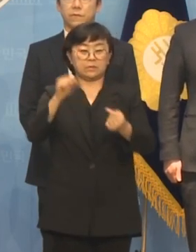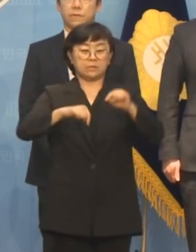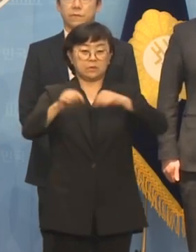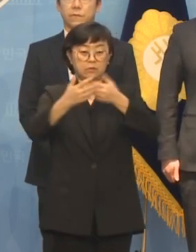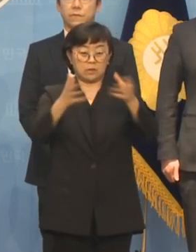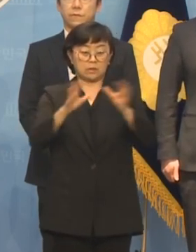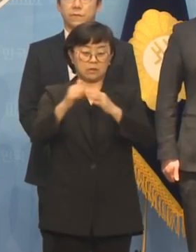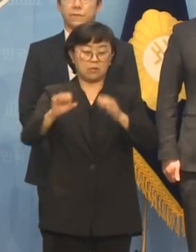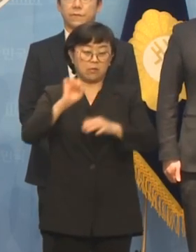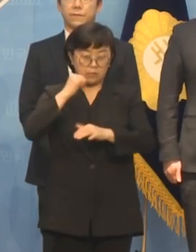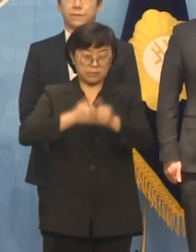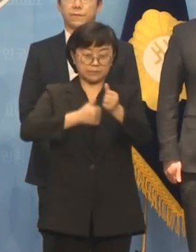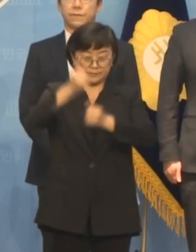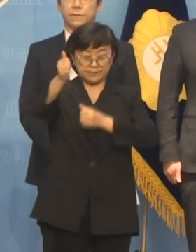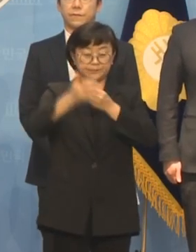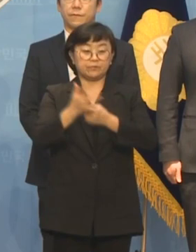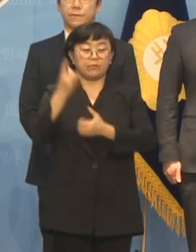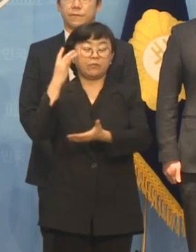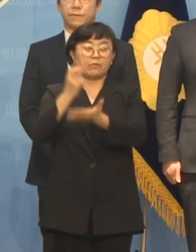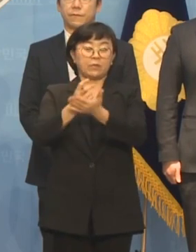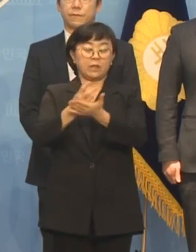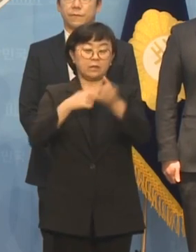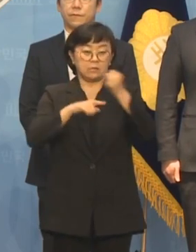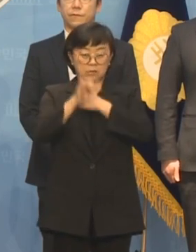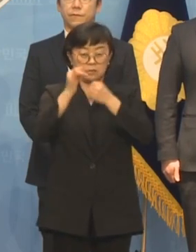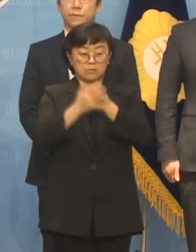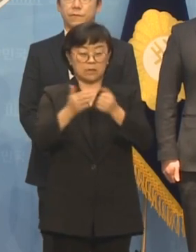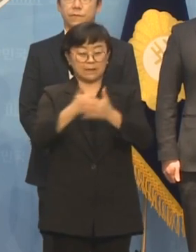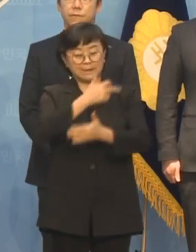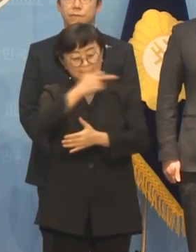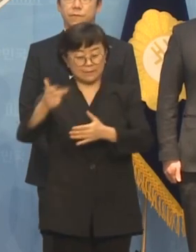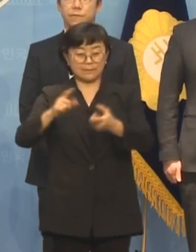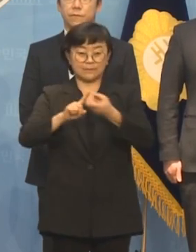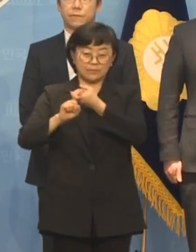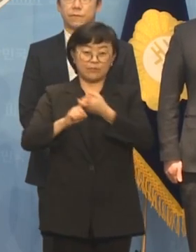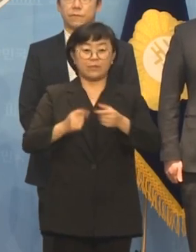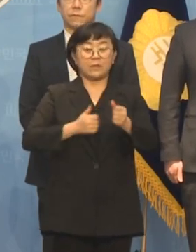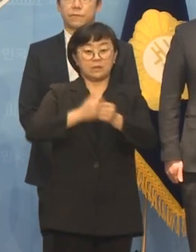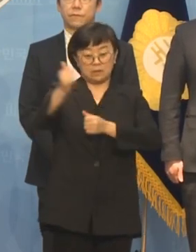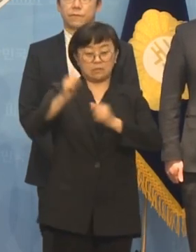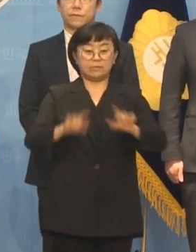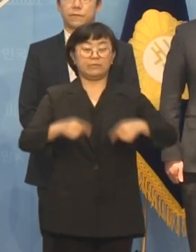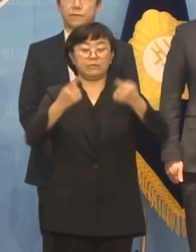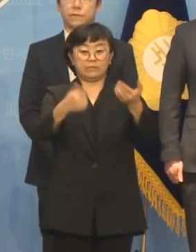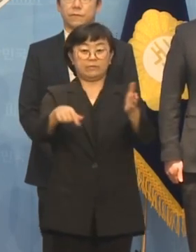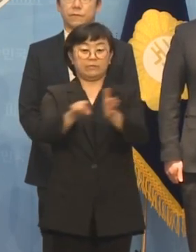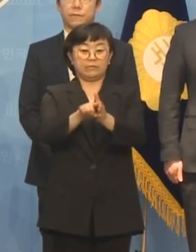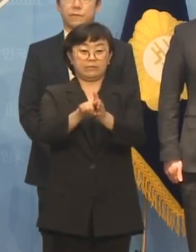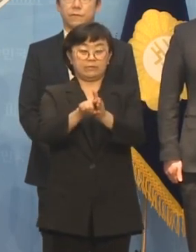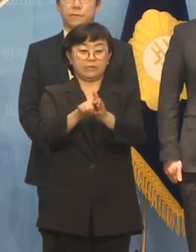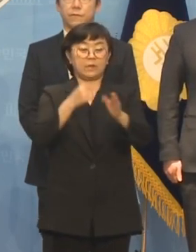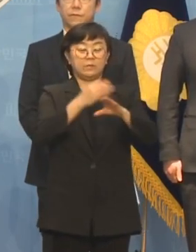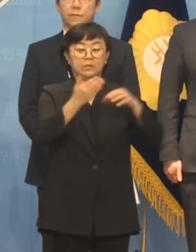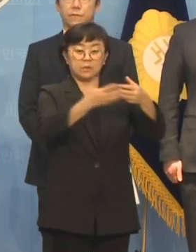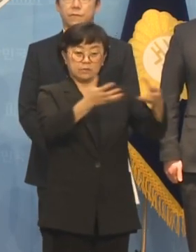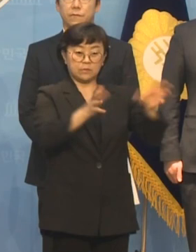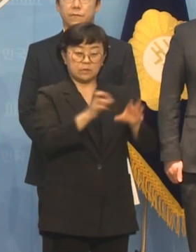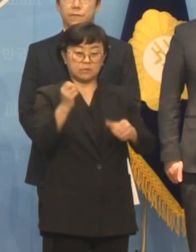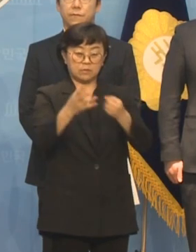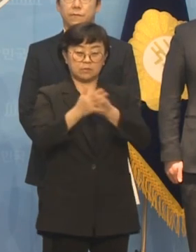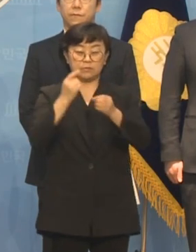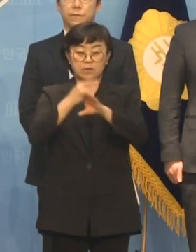난관을 걷어내고 원칙과 명분을 향한 더 큰 연합, 더 큰 승리로 나아가기 위해 더불어민주당을